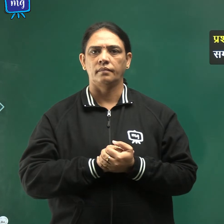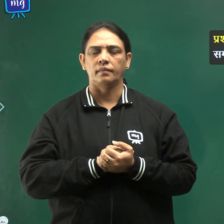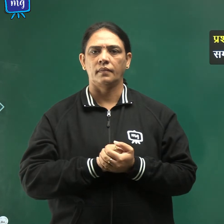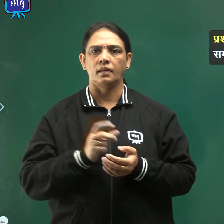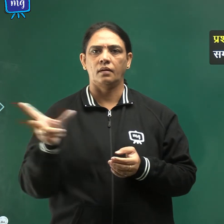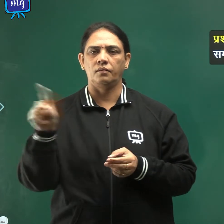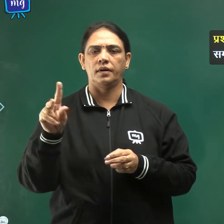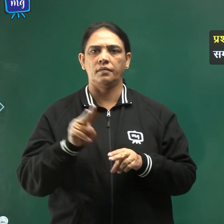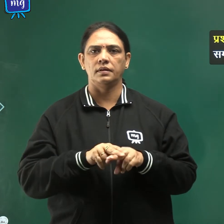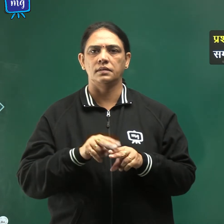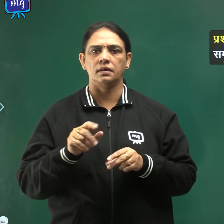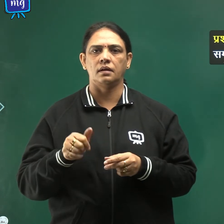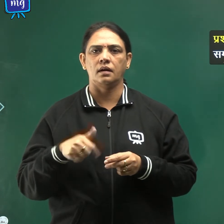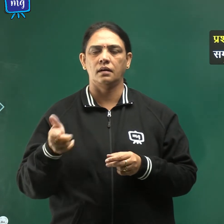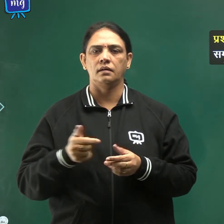बारंबारता बंटन का